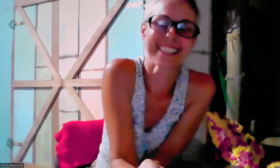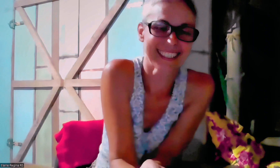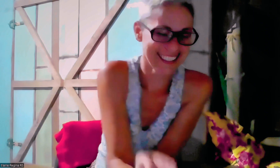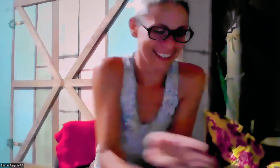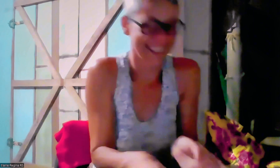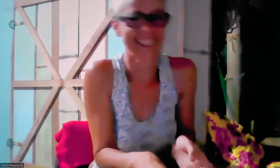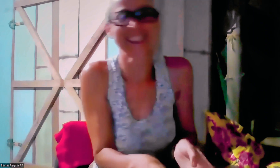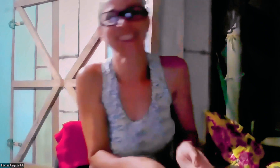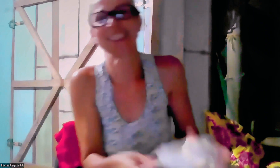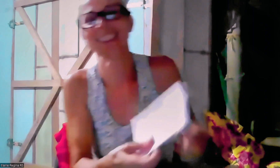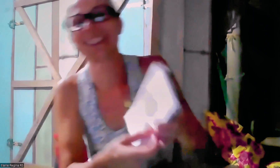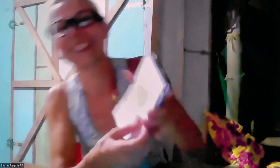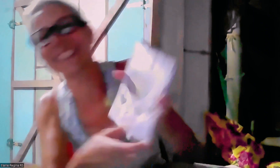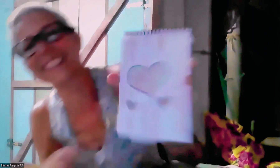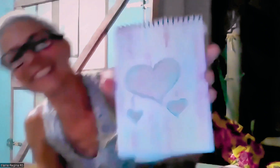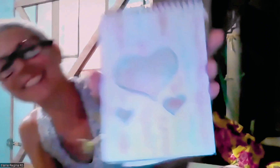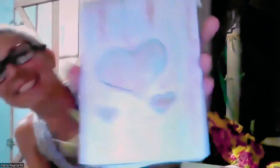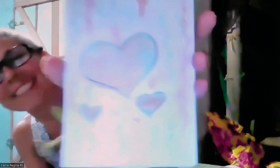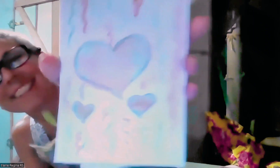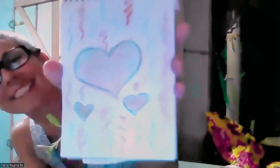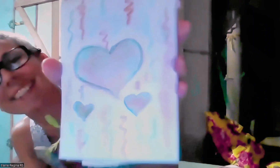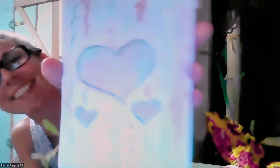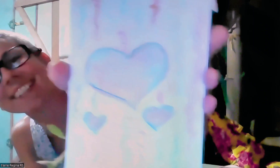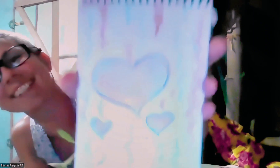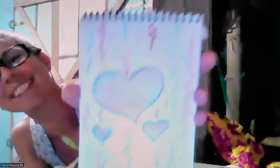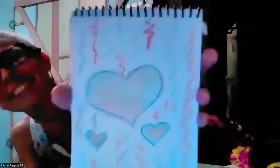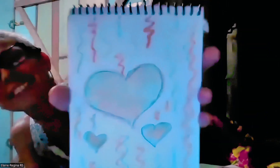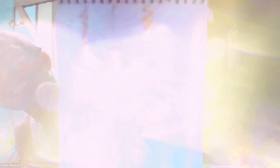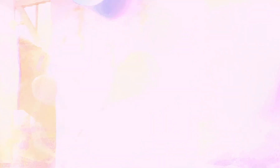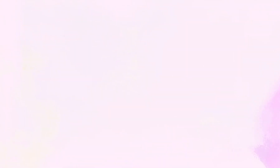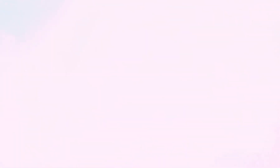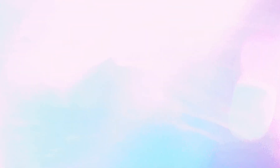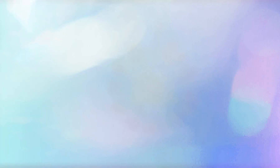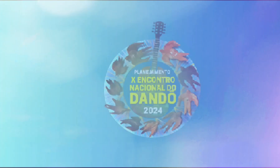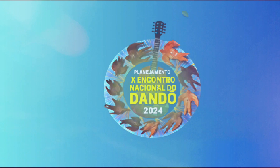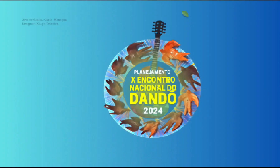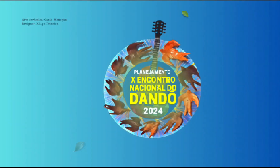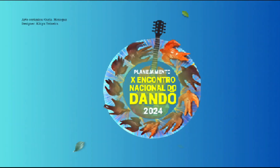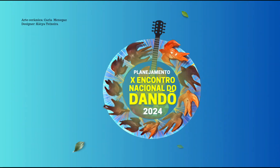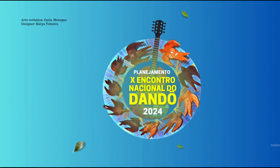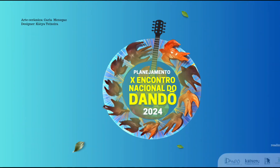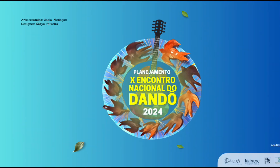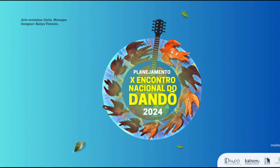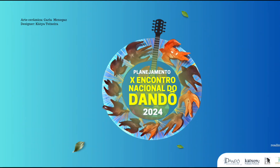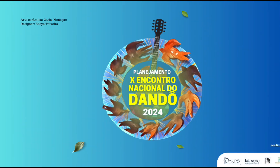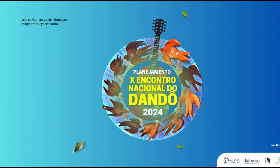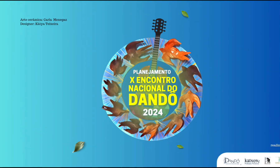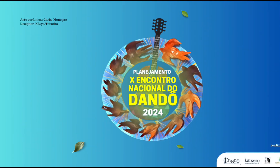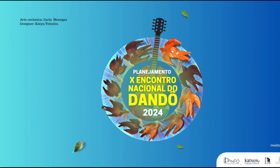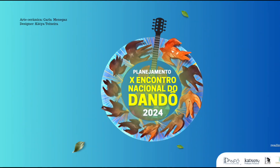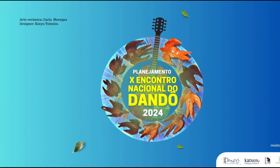Dandô, dandê, olha o vento que brinca de dandar. Ele